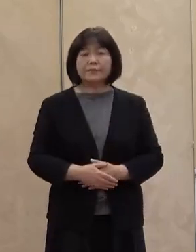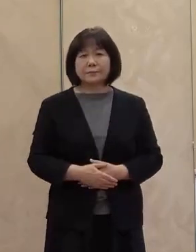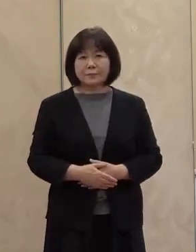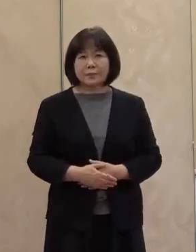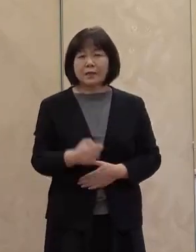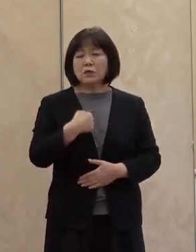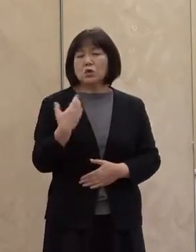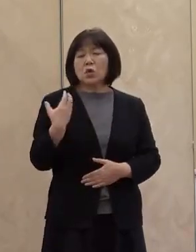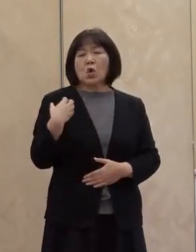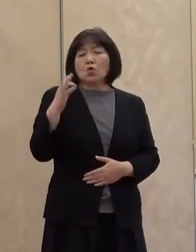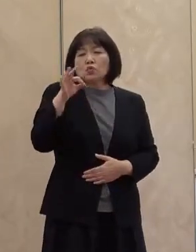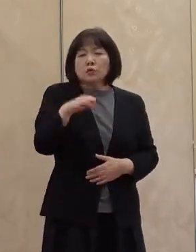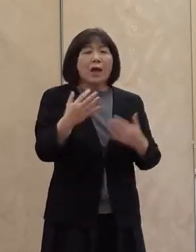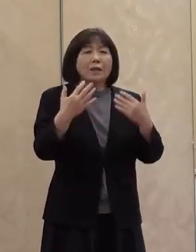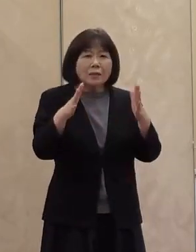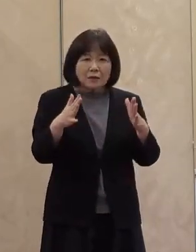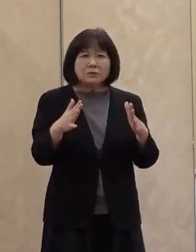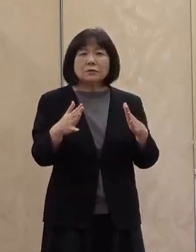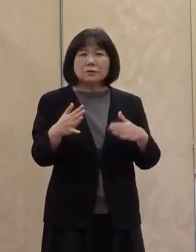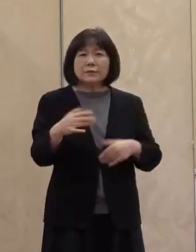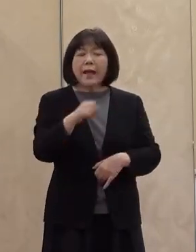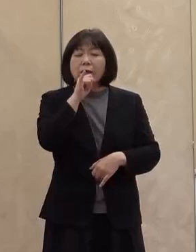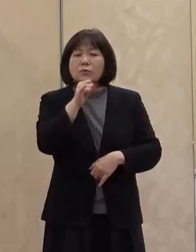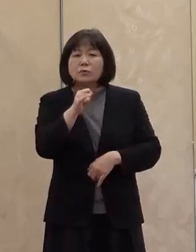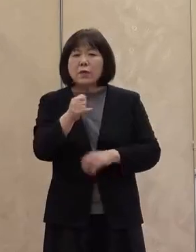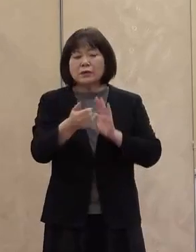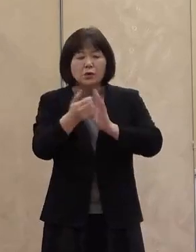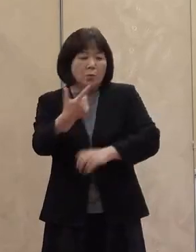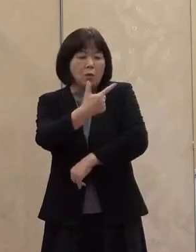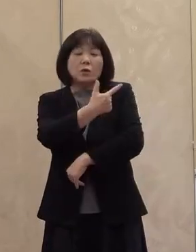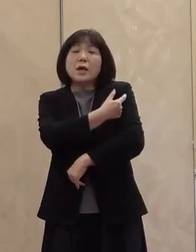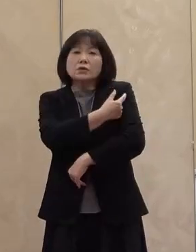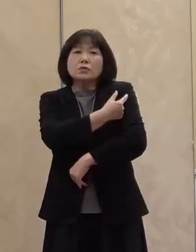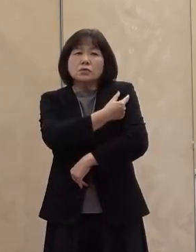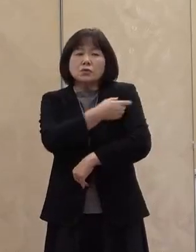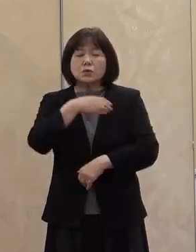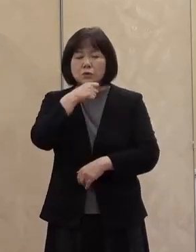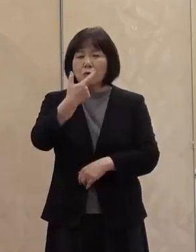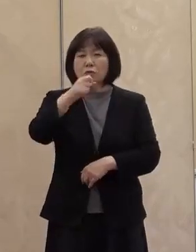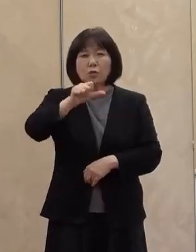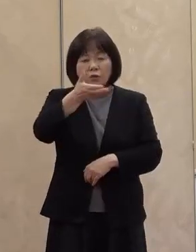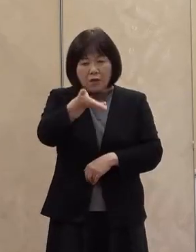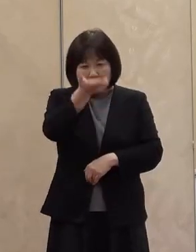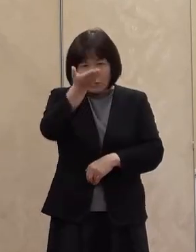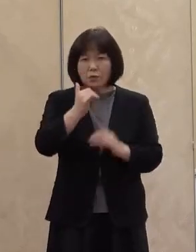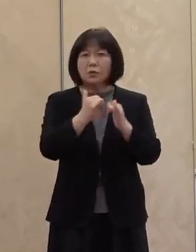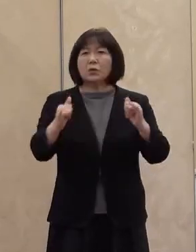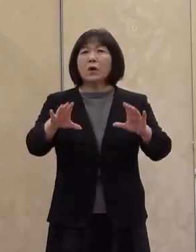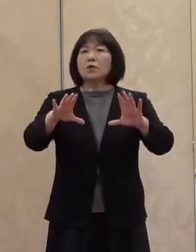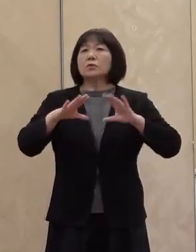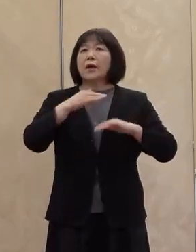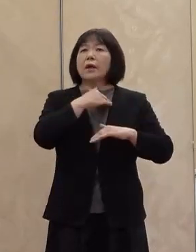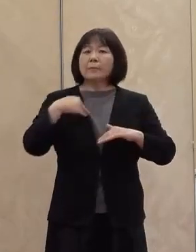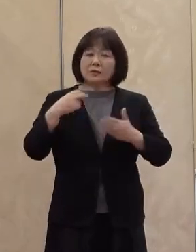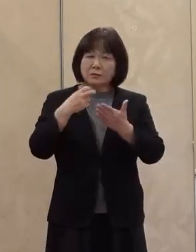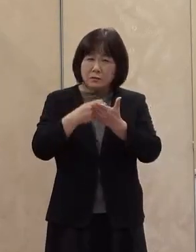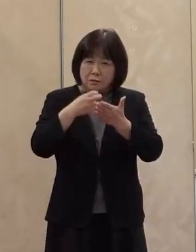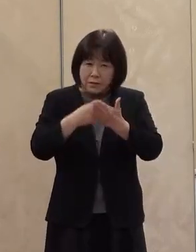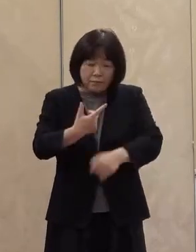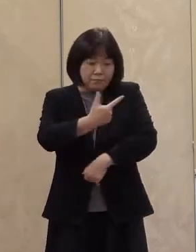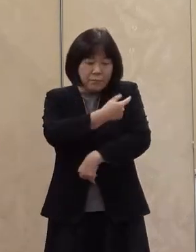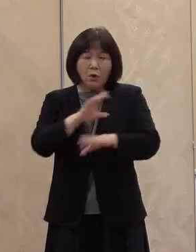ですので、自己負担なしにインフルエンザの予防接種を65歳以上の方は受けることができますので、ぜひ受けていただきた